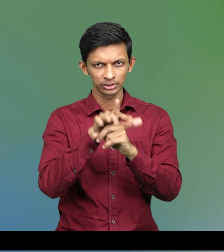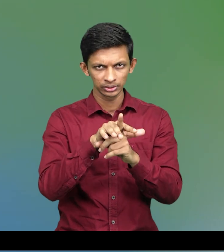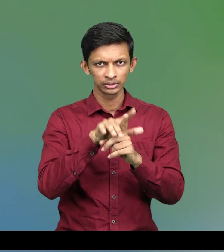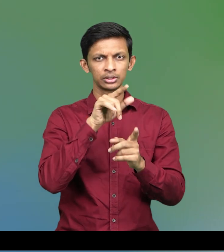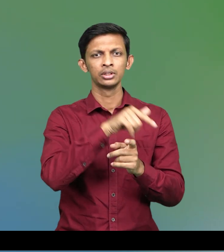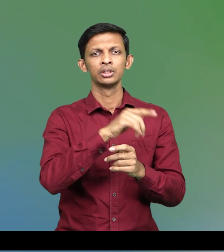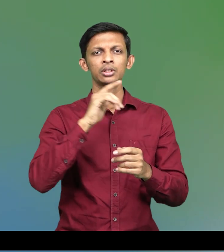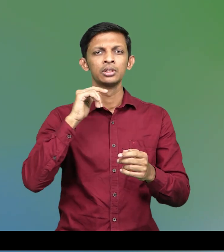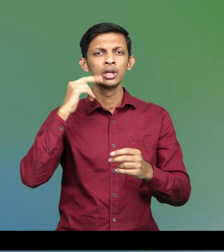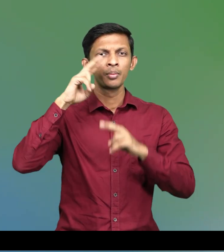పారిశ్రామిక